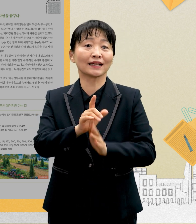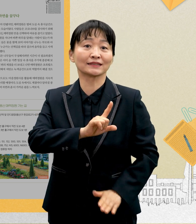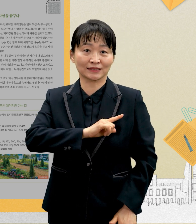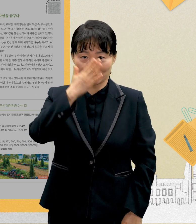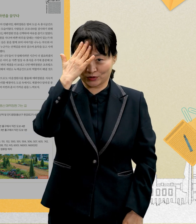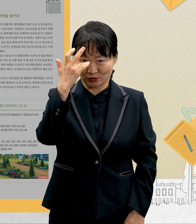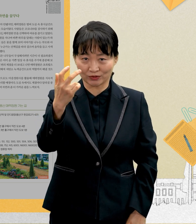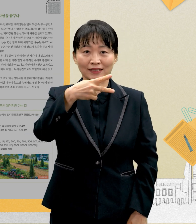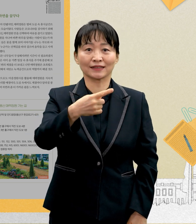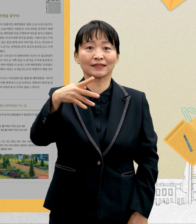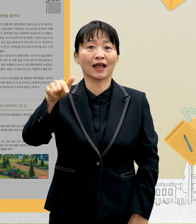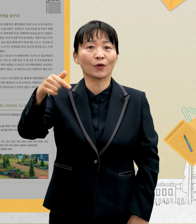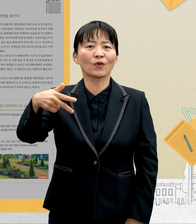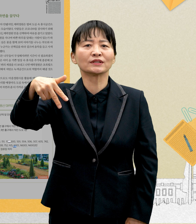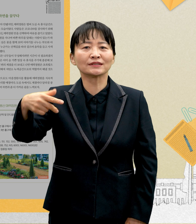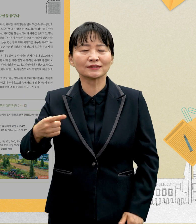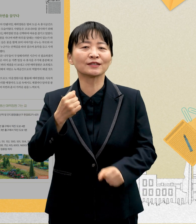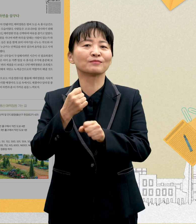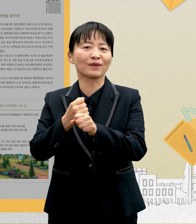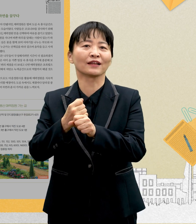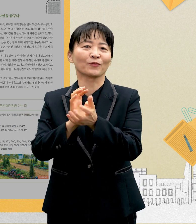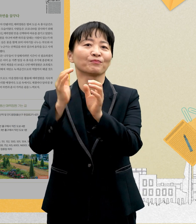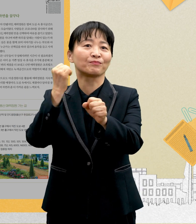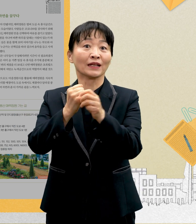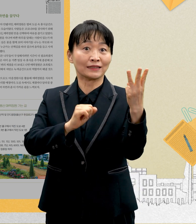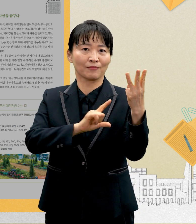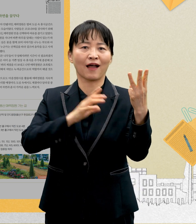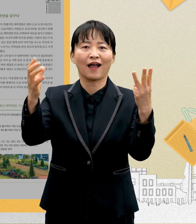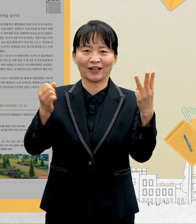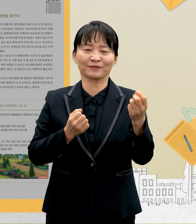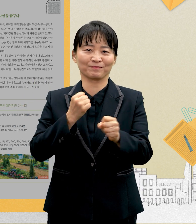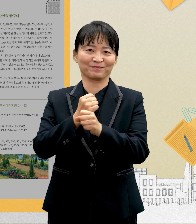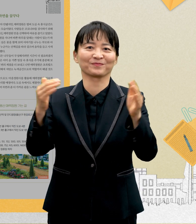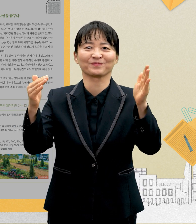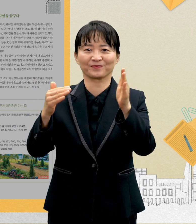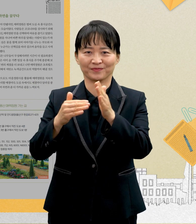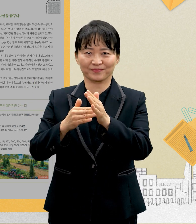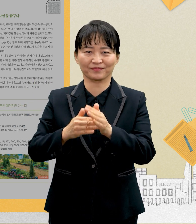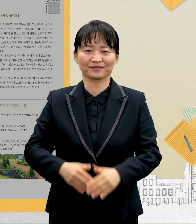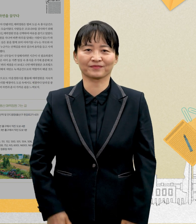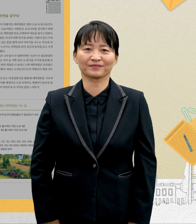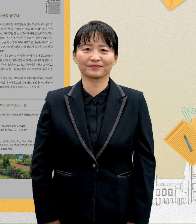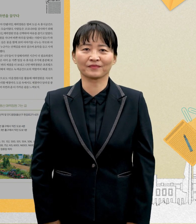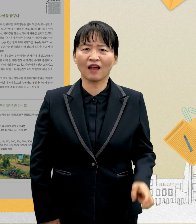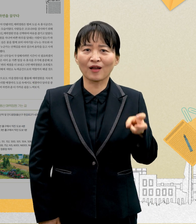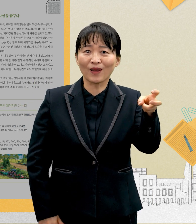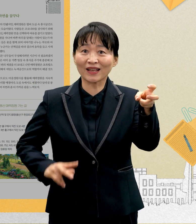테마로 조성됐는데요. 버스나 지하철을 이용해 용산역 또는 신용산역으로 오시면 용산역 앞에